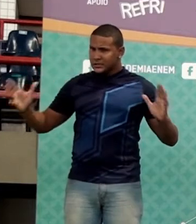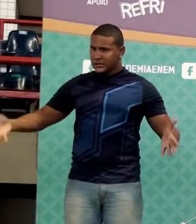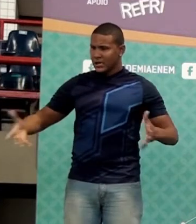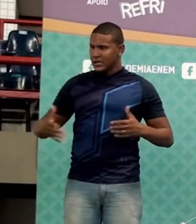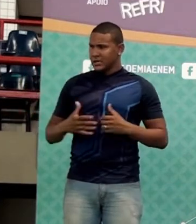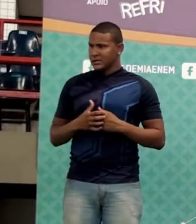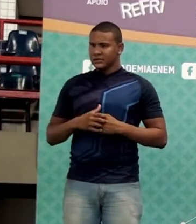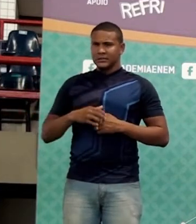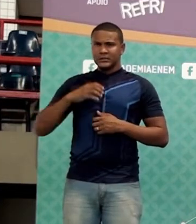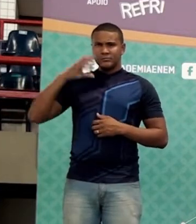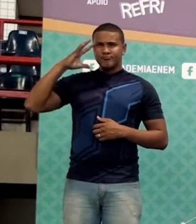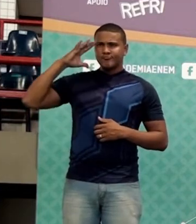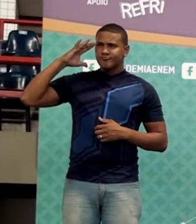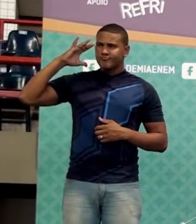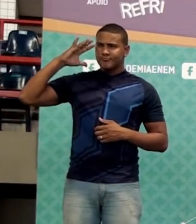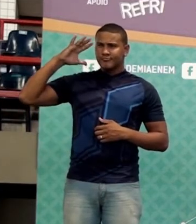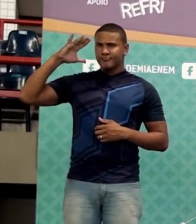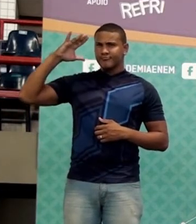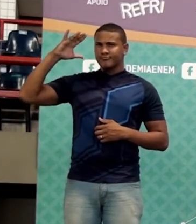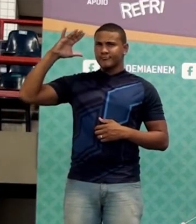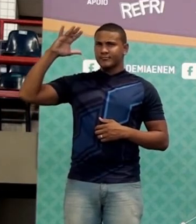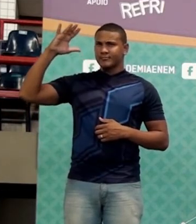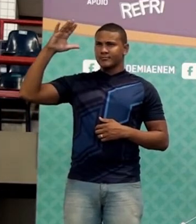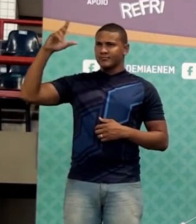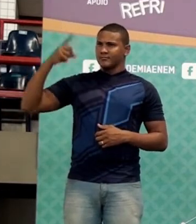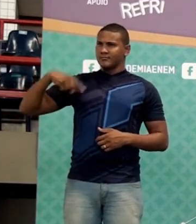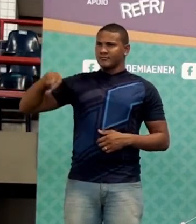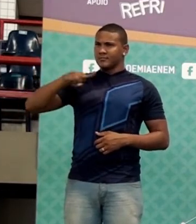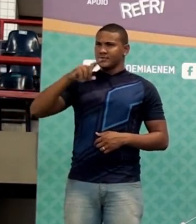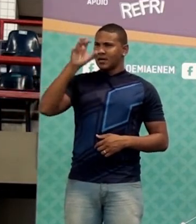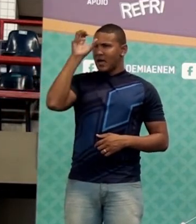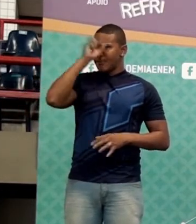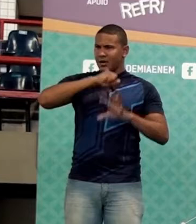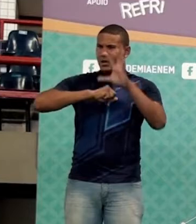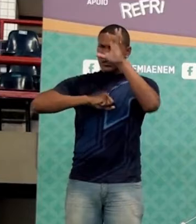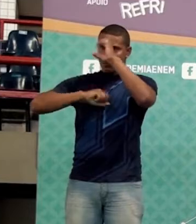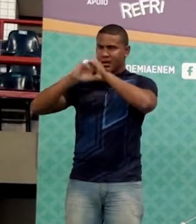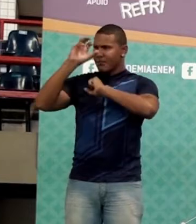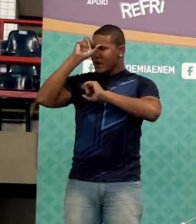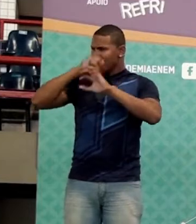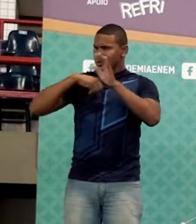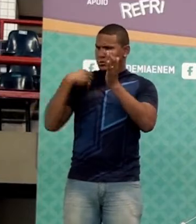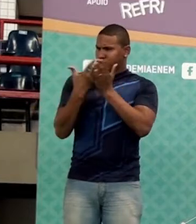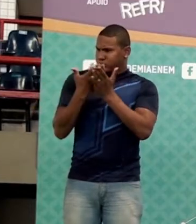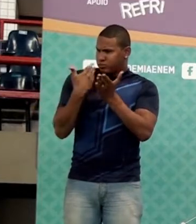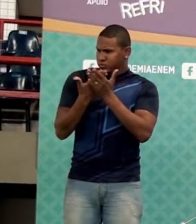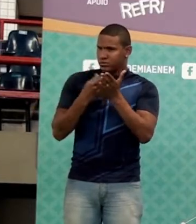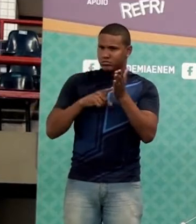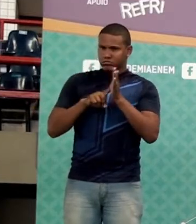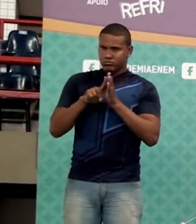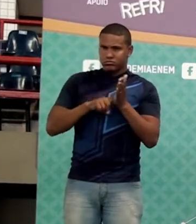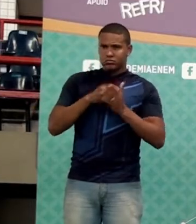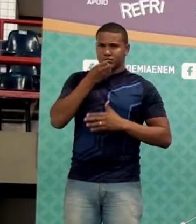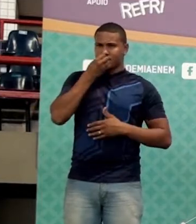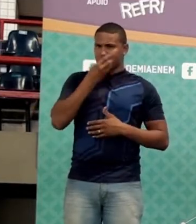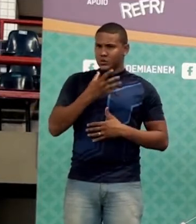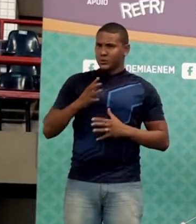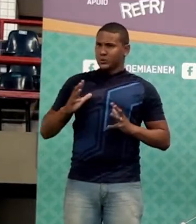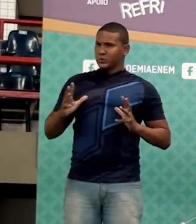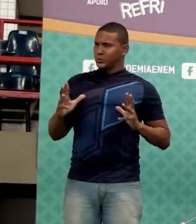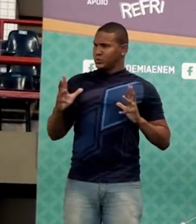Imagina-se você conseguindo aprender, você estudando, você tendo sucesso nesse